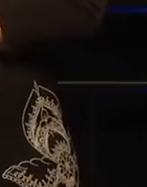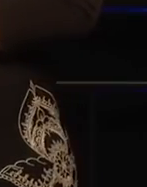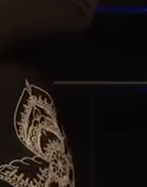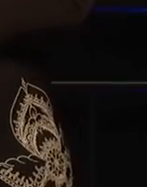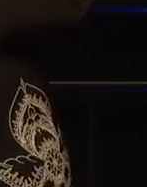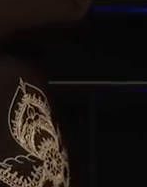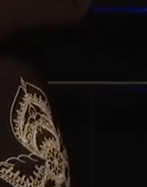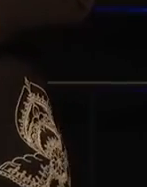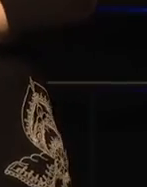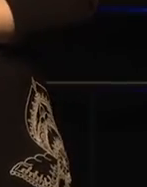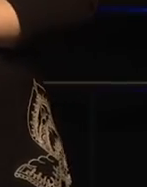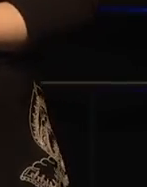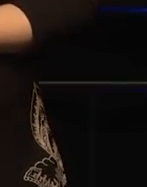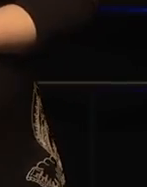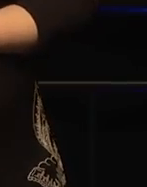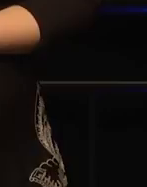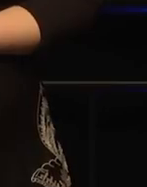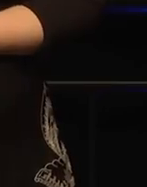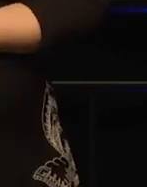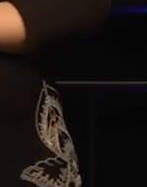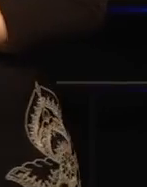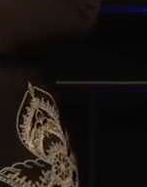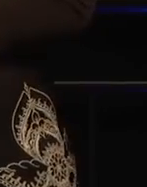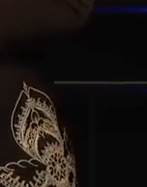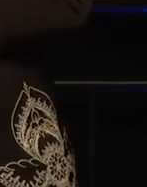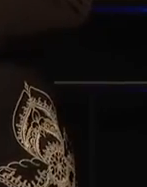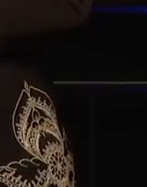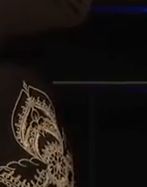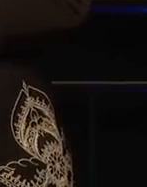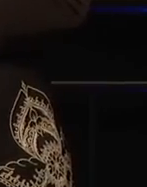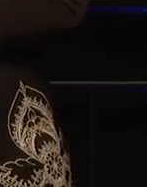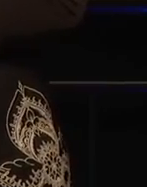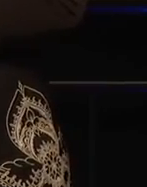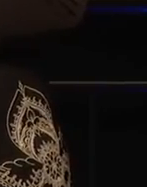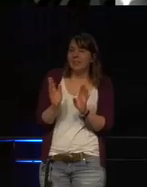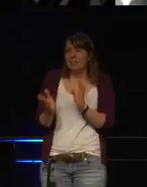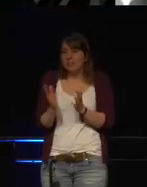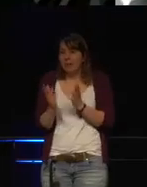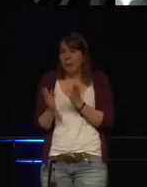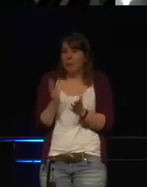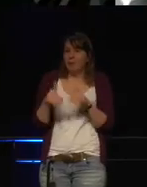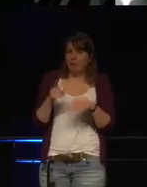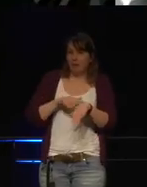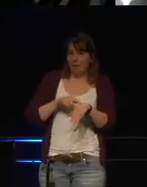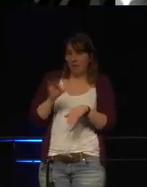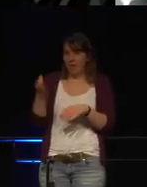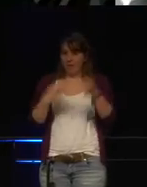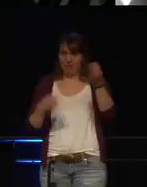Estoy llegando al final de mi charla. Y si tenemos tiempo, estoy esperando